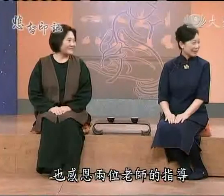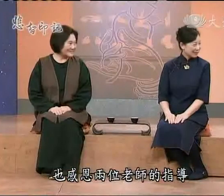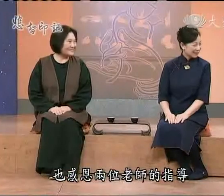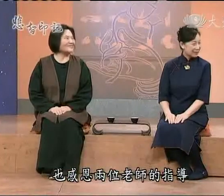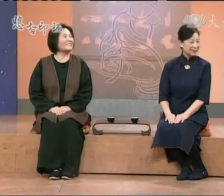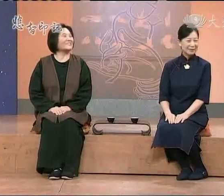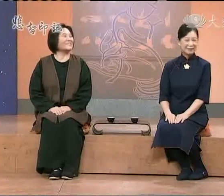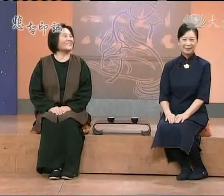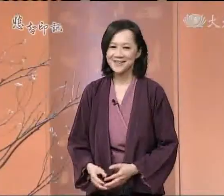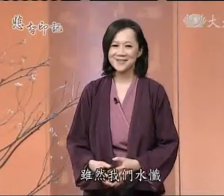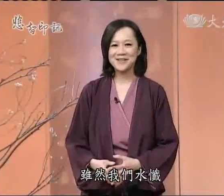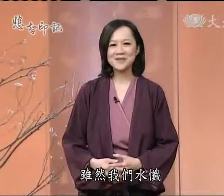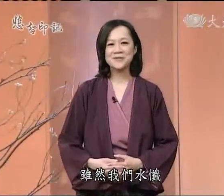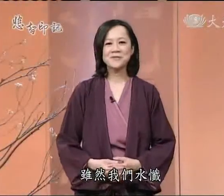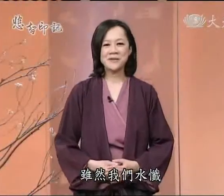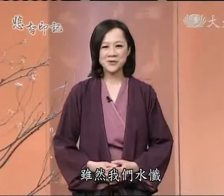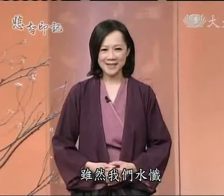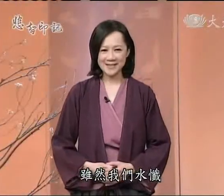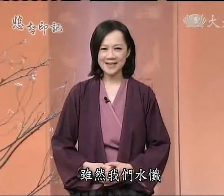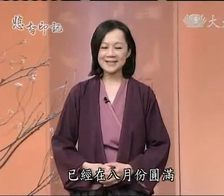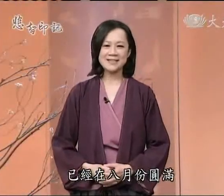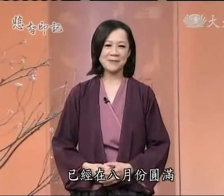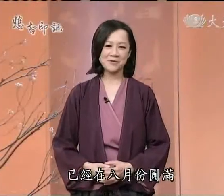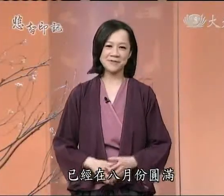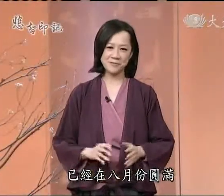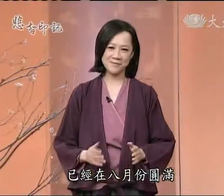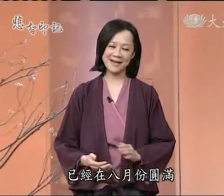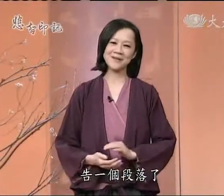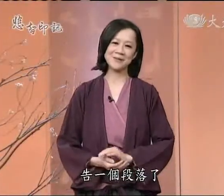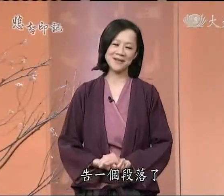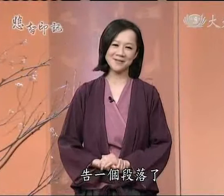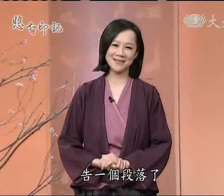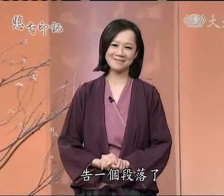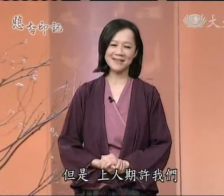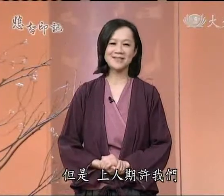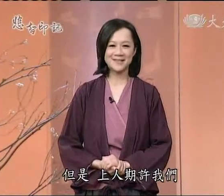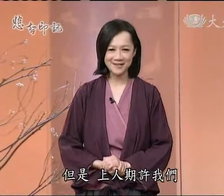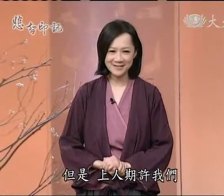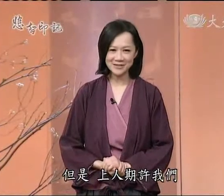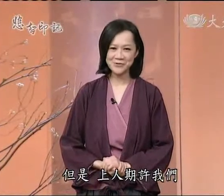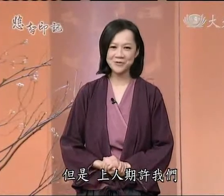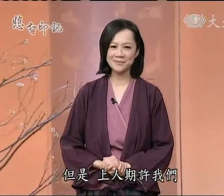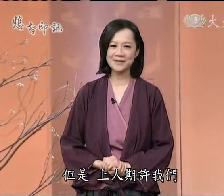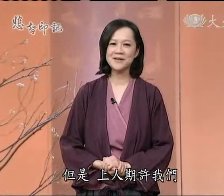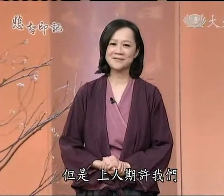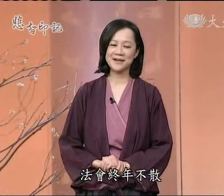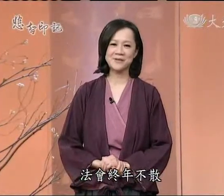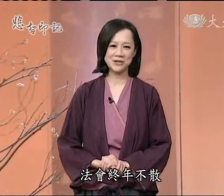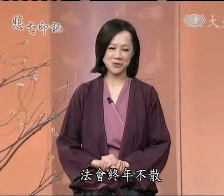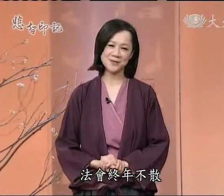导。虽然说我们水忏已经在八月份圆满告一个段落了，但是上人期许我们法会终年